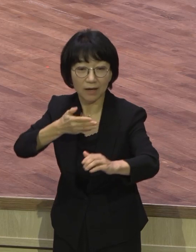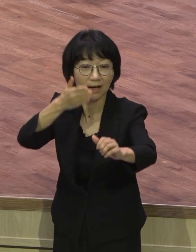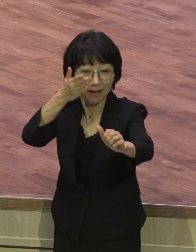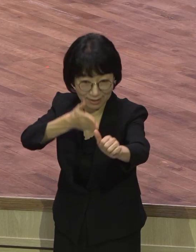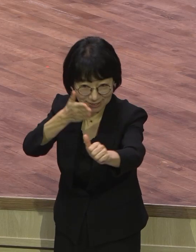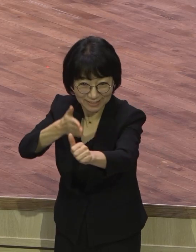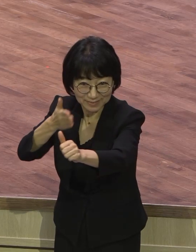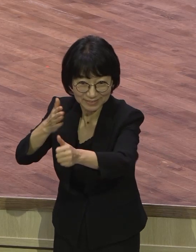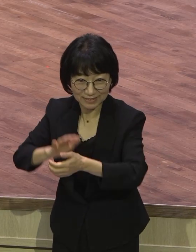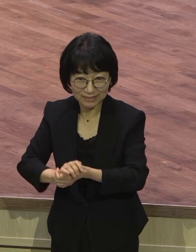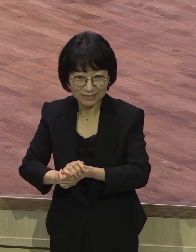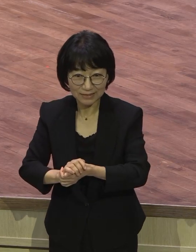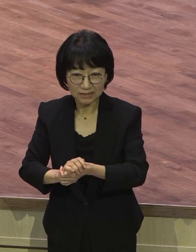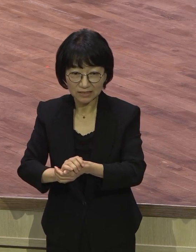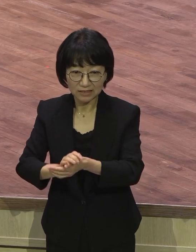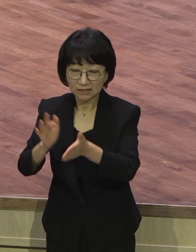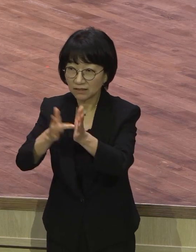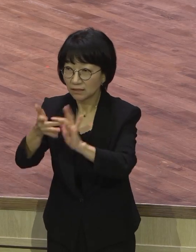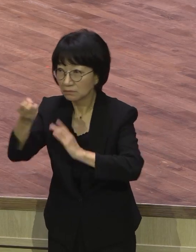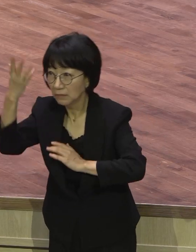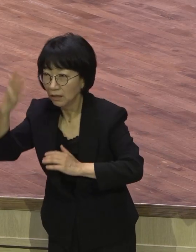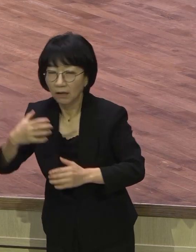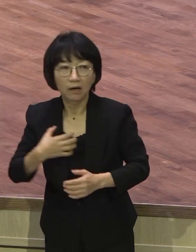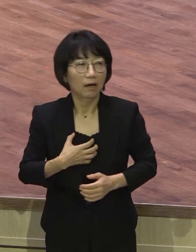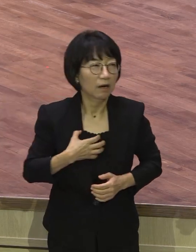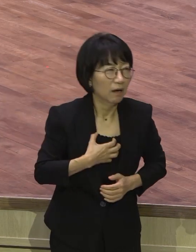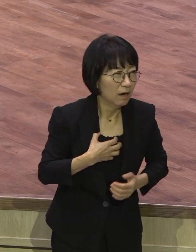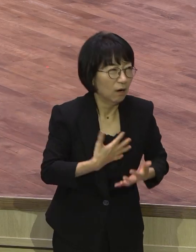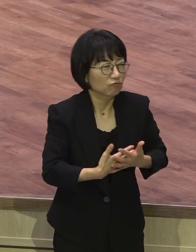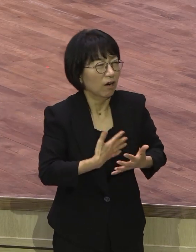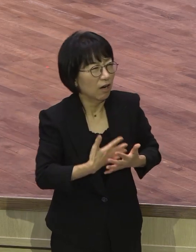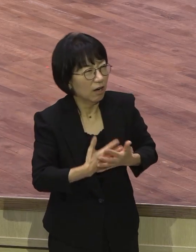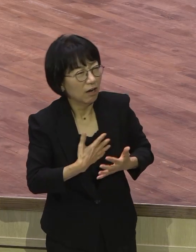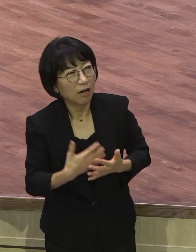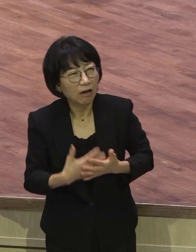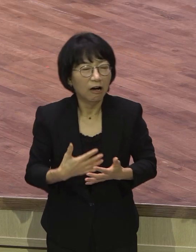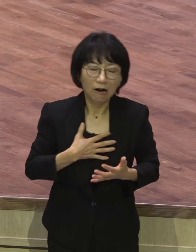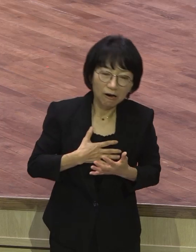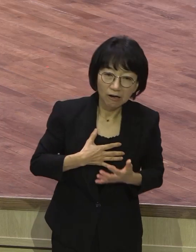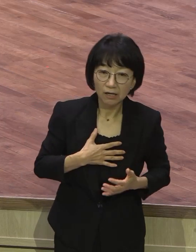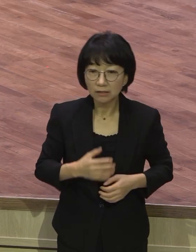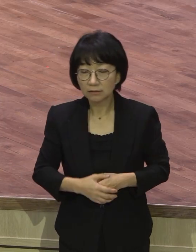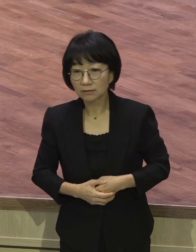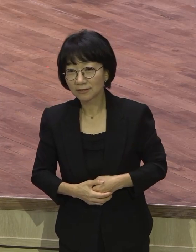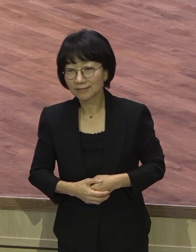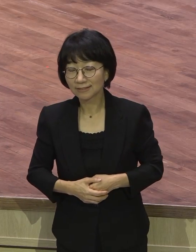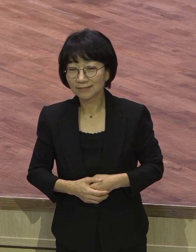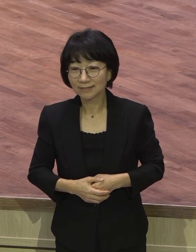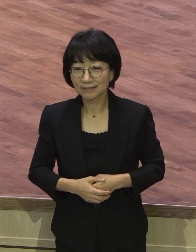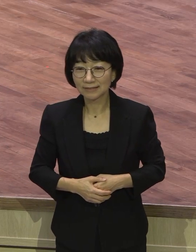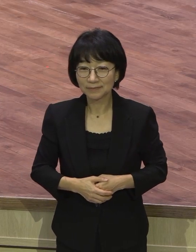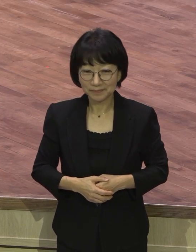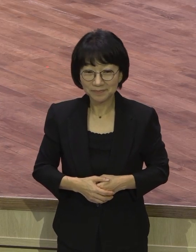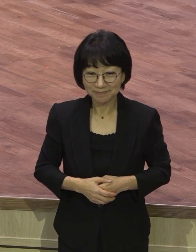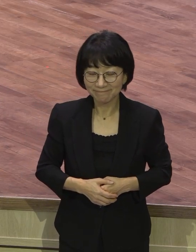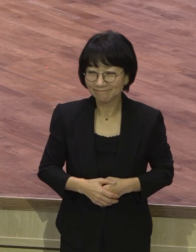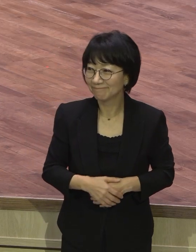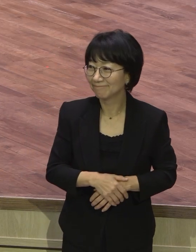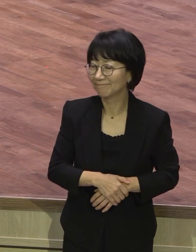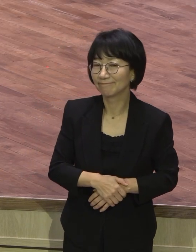딴소리 하고 걱정하고 불안해하고 뭐 교회를 생각하는 척 하면서 기관을 뭐